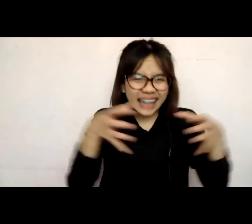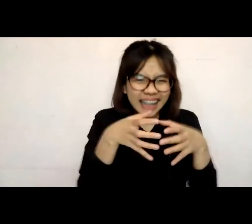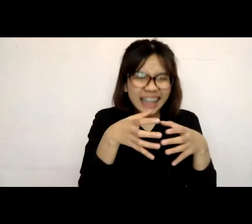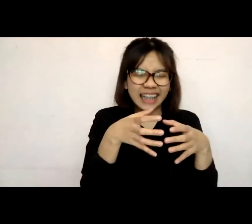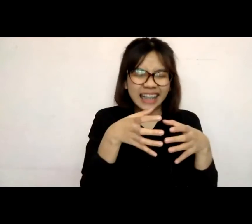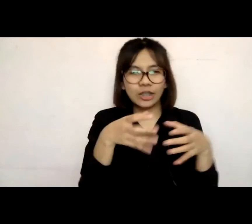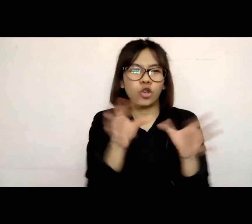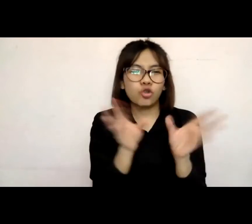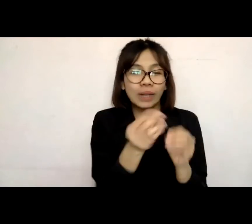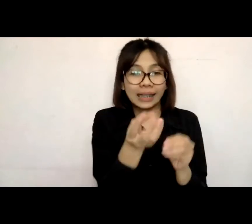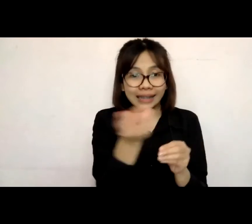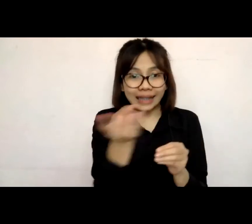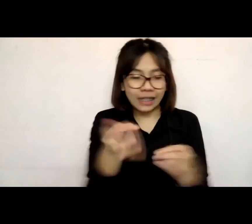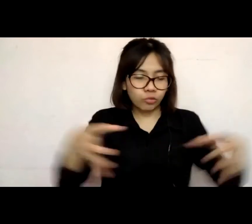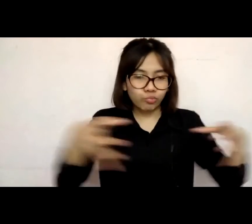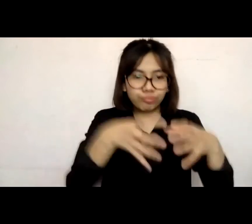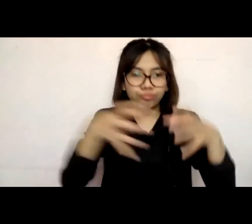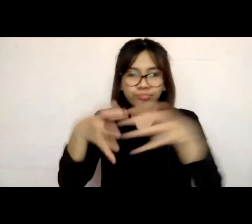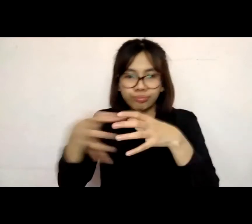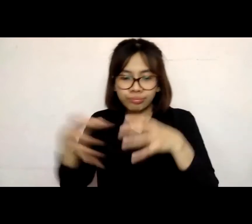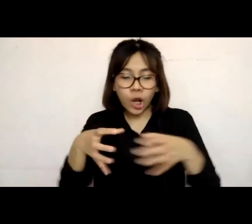itu kayak semacam apa ya?